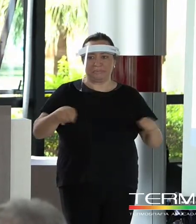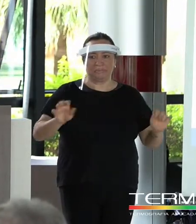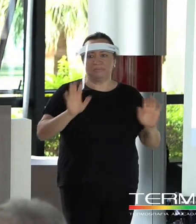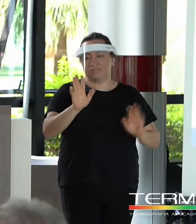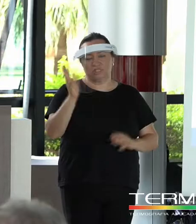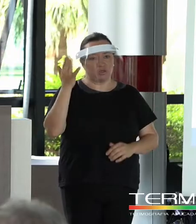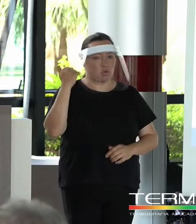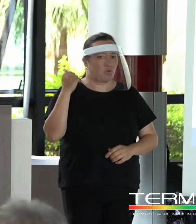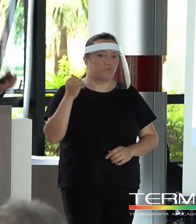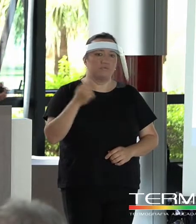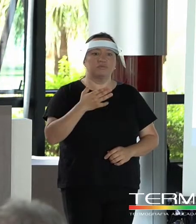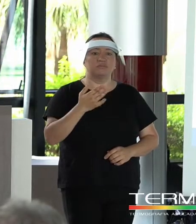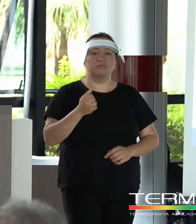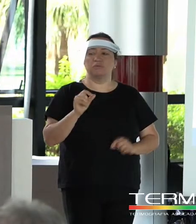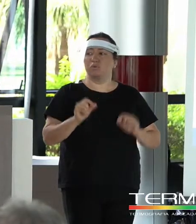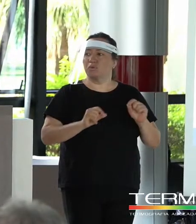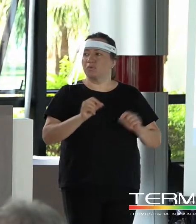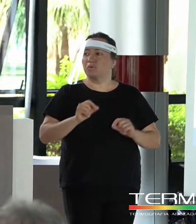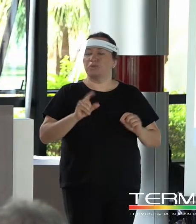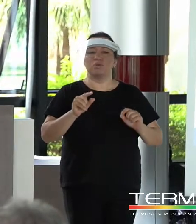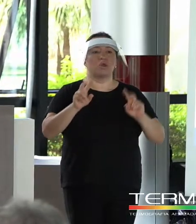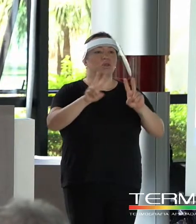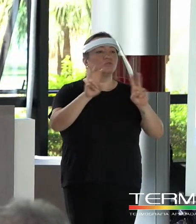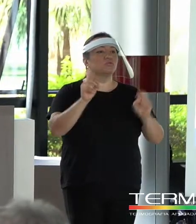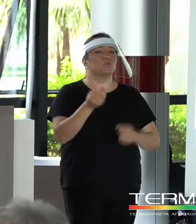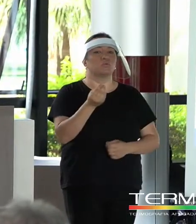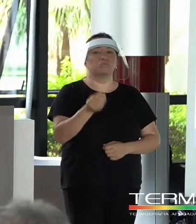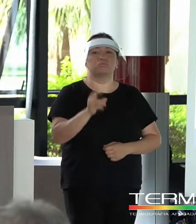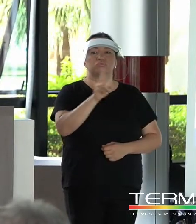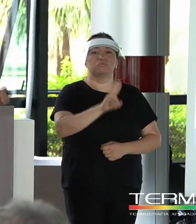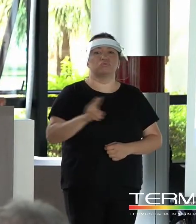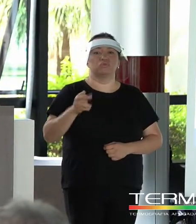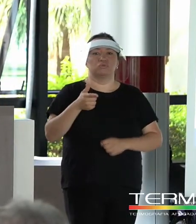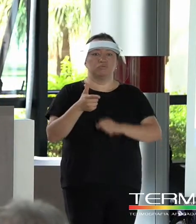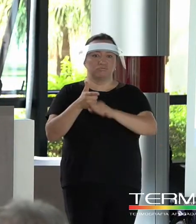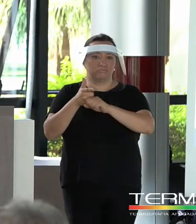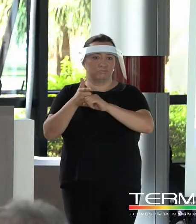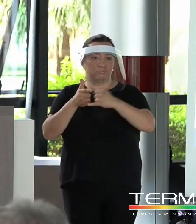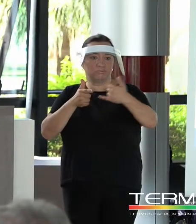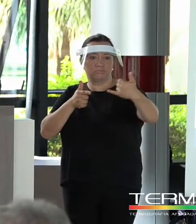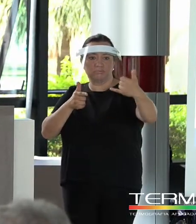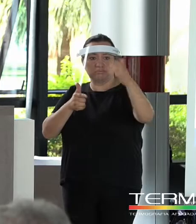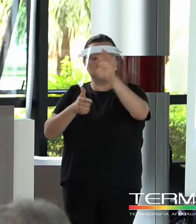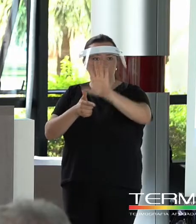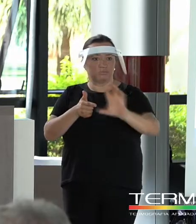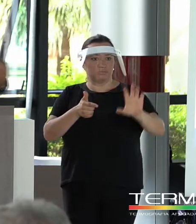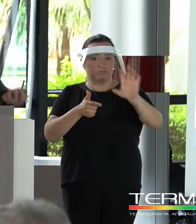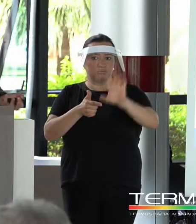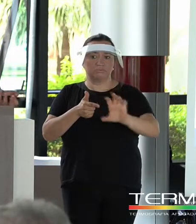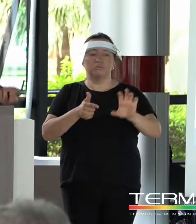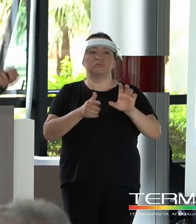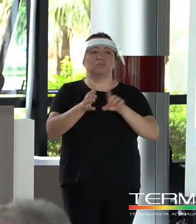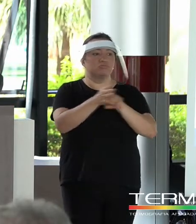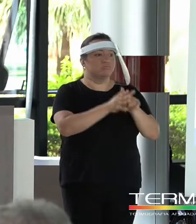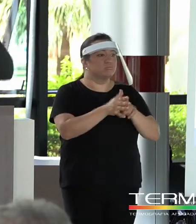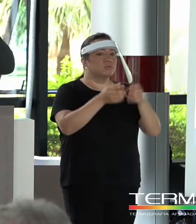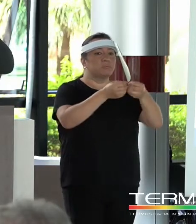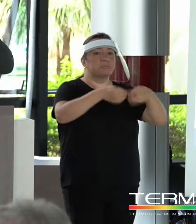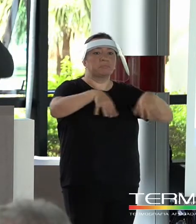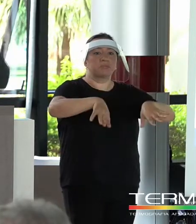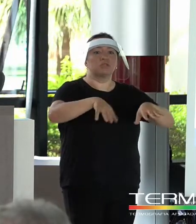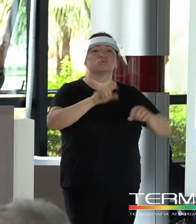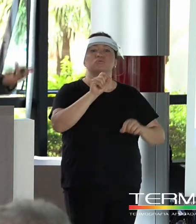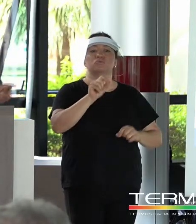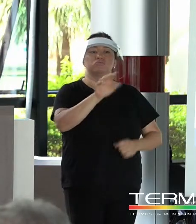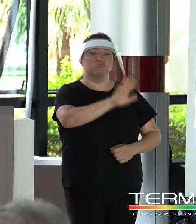vocês entendessem um pouquinho o contexto que eu utilizo a termografia, que é um contexto realmente aplicado à análise de danos, focado na